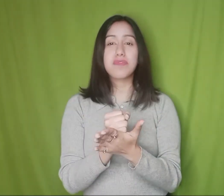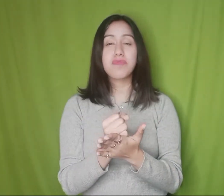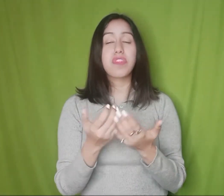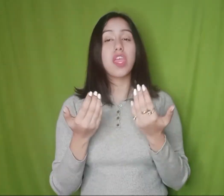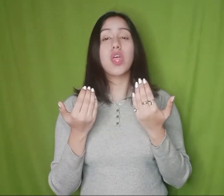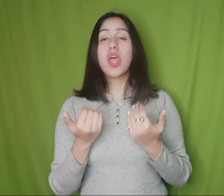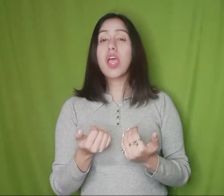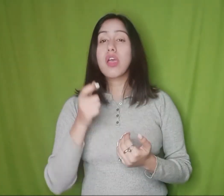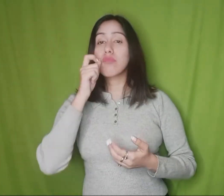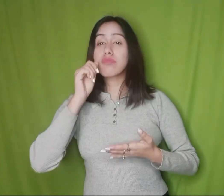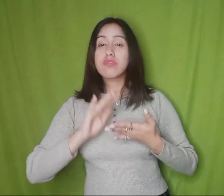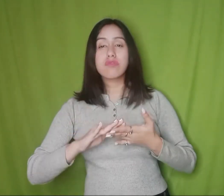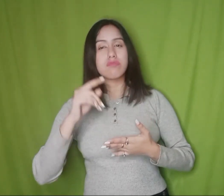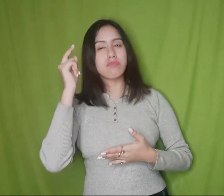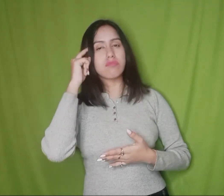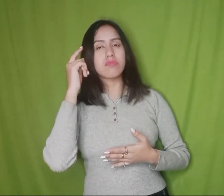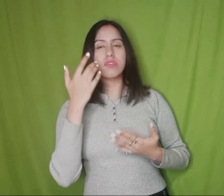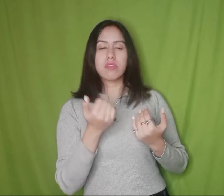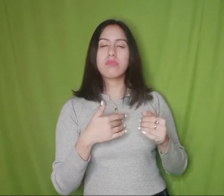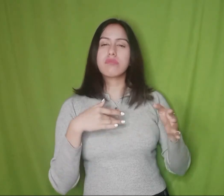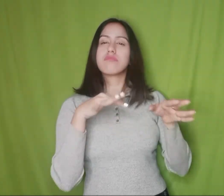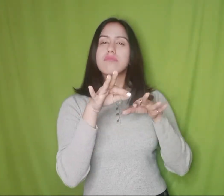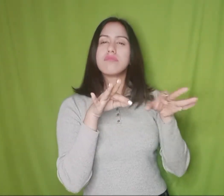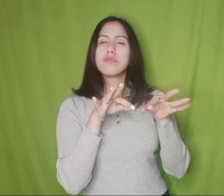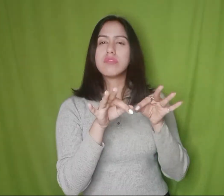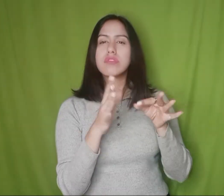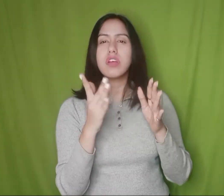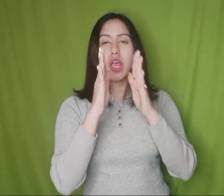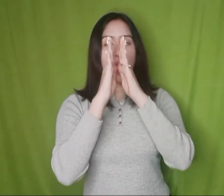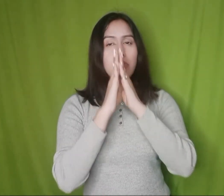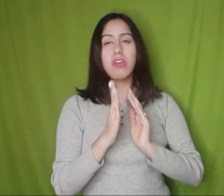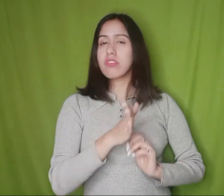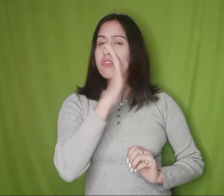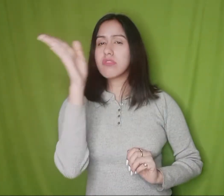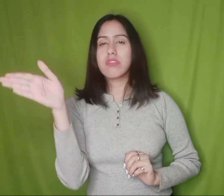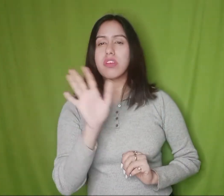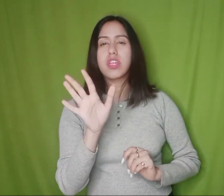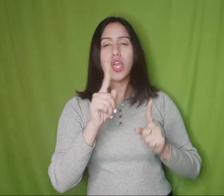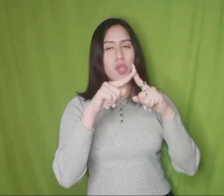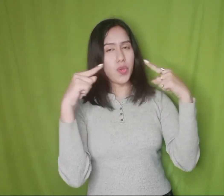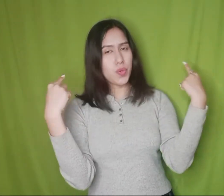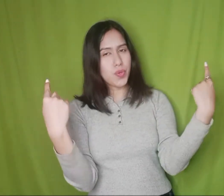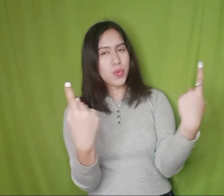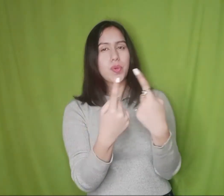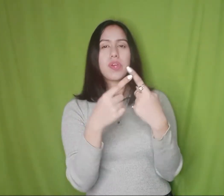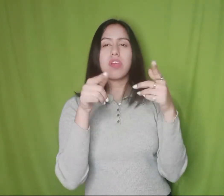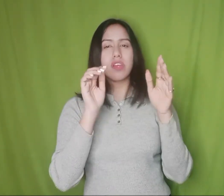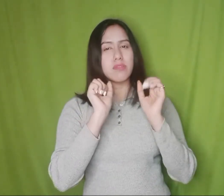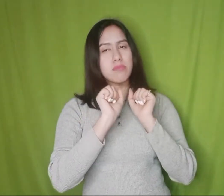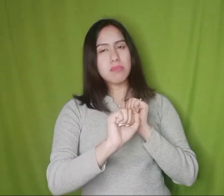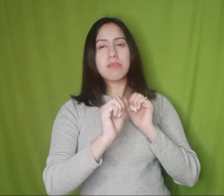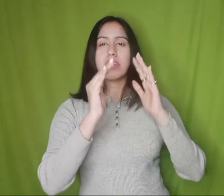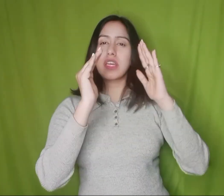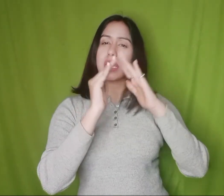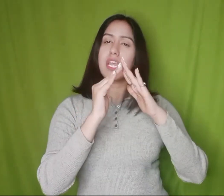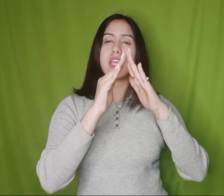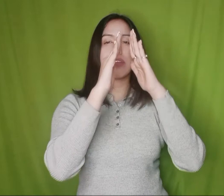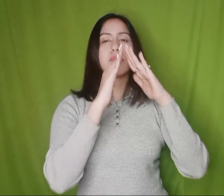राची। भोज ने तय कर लिया था कि अब वो मीरा को समझा देंगे, महल में अलग मंदिर बनवा देंगे,